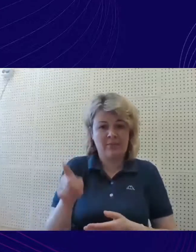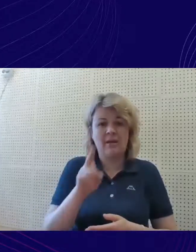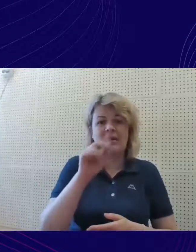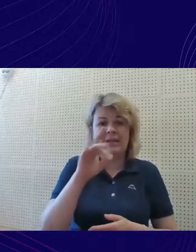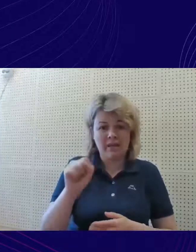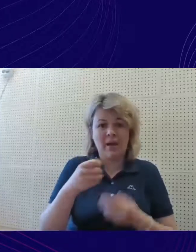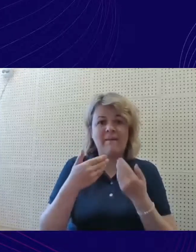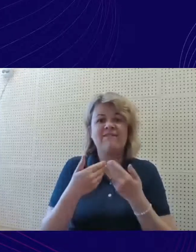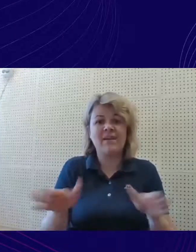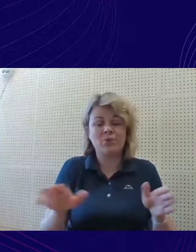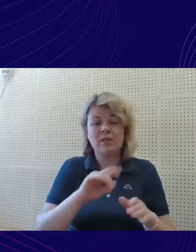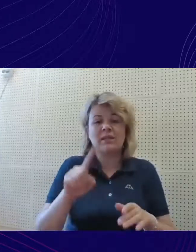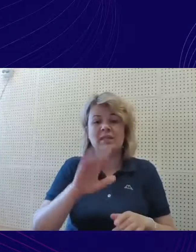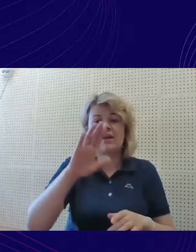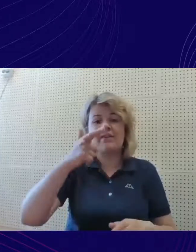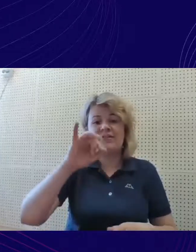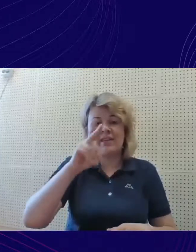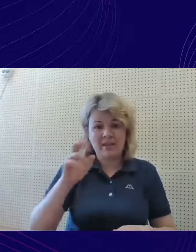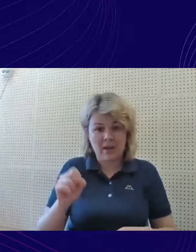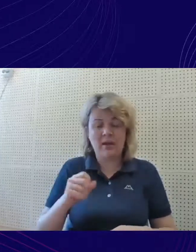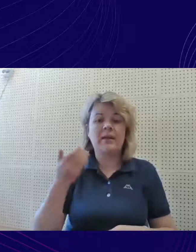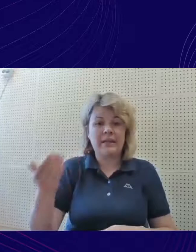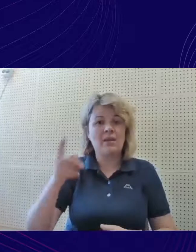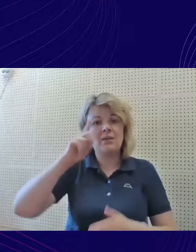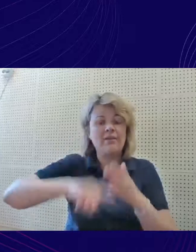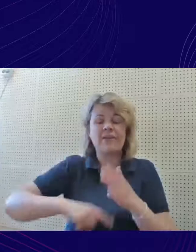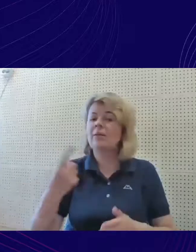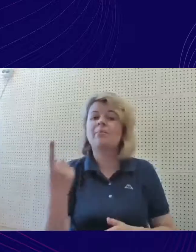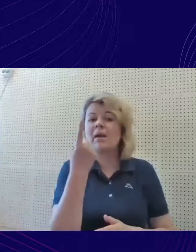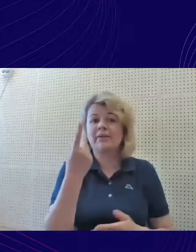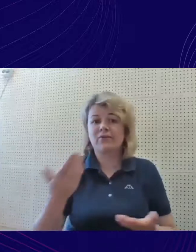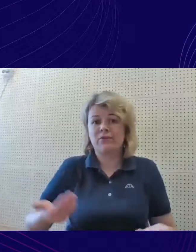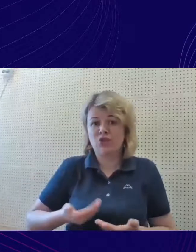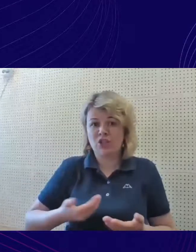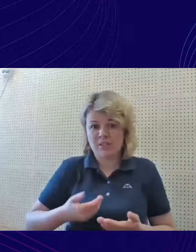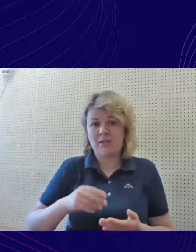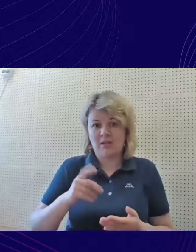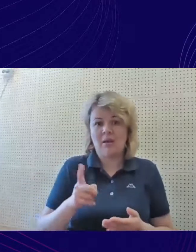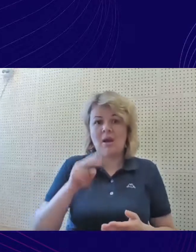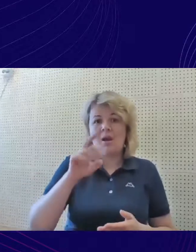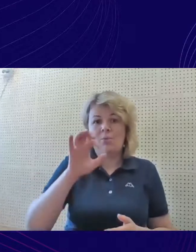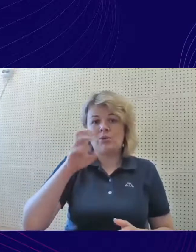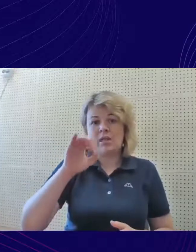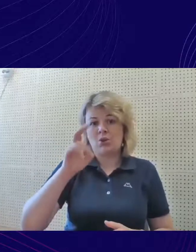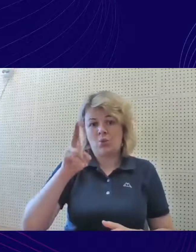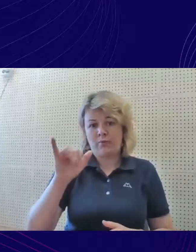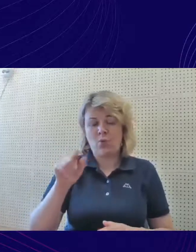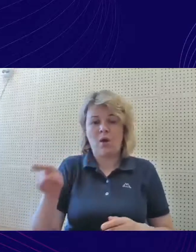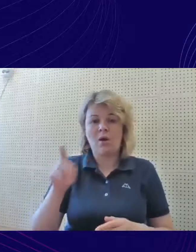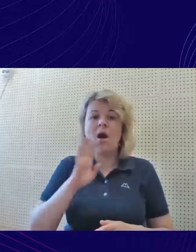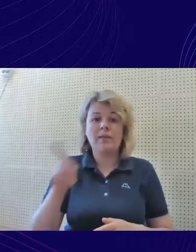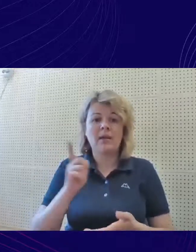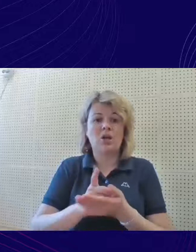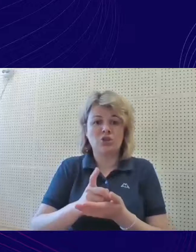ВГИКа, и ей доверили первую в жизни постановку. Она должна была снимать «Короткие встречи». Она